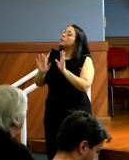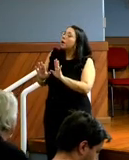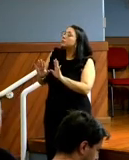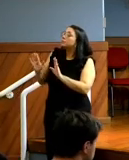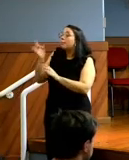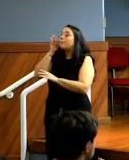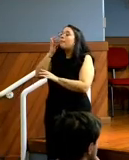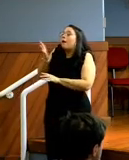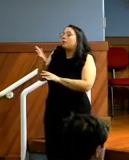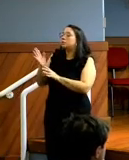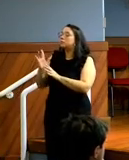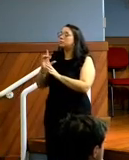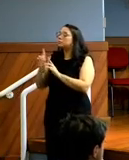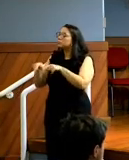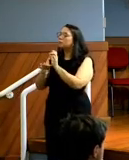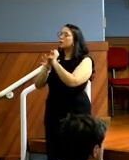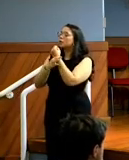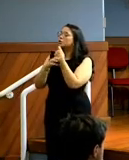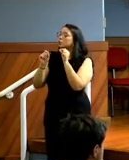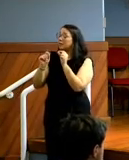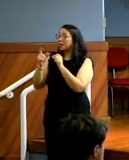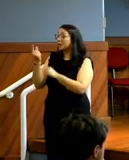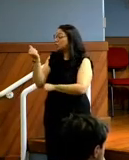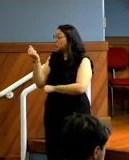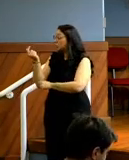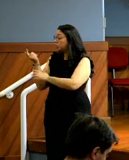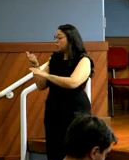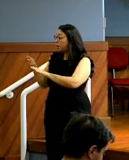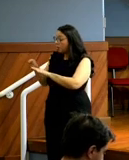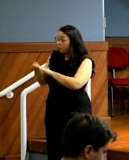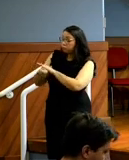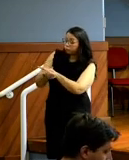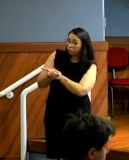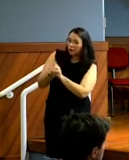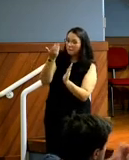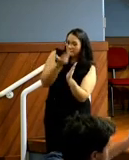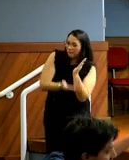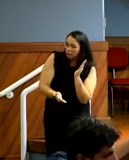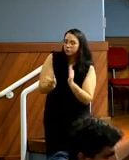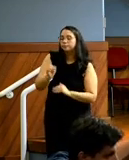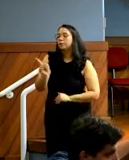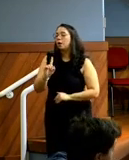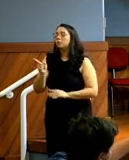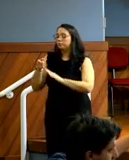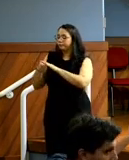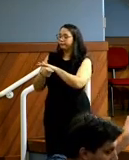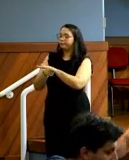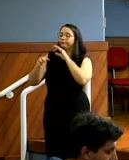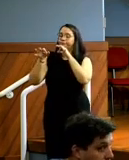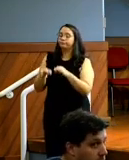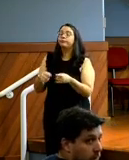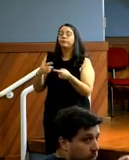importante para garantir com que o dinheiro investido, ele não seja um dinheiro perdido. Porque é isso, como eu falei para